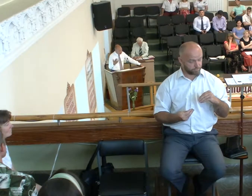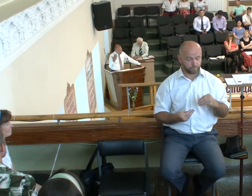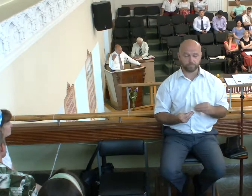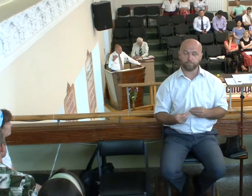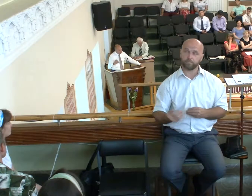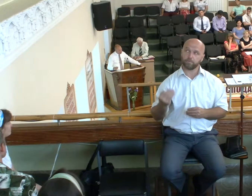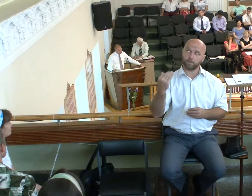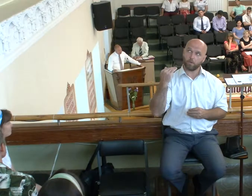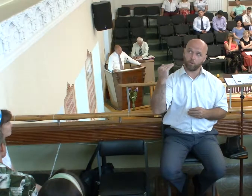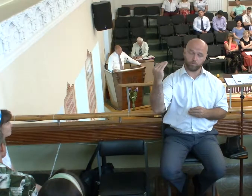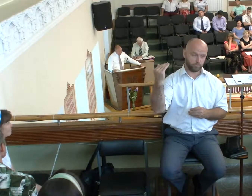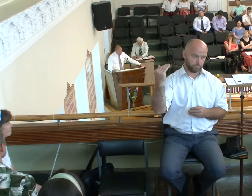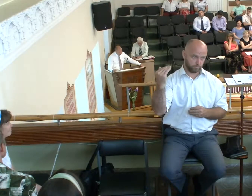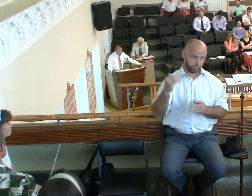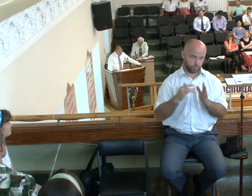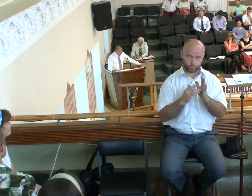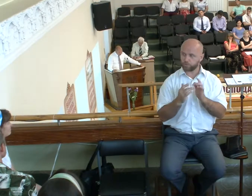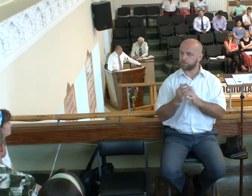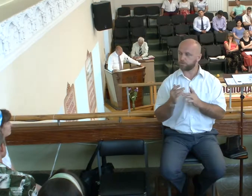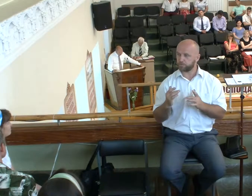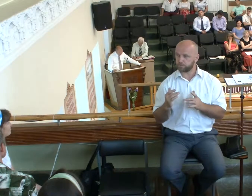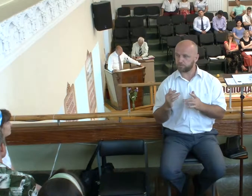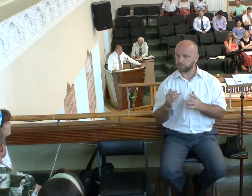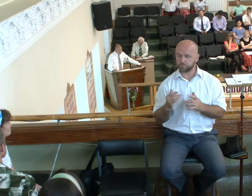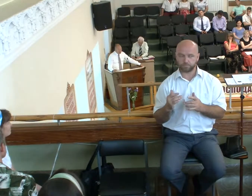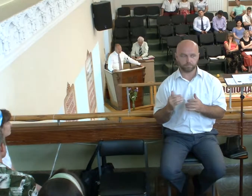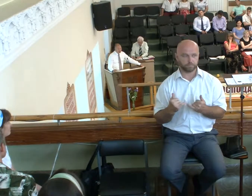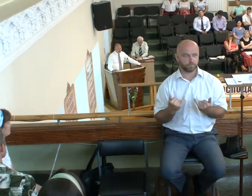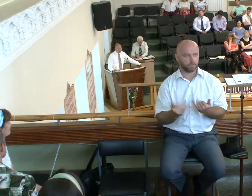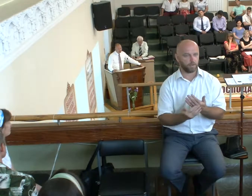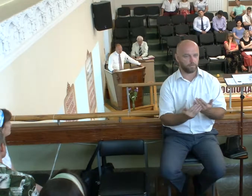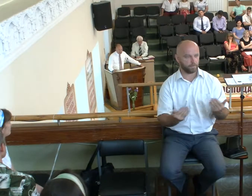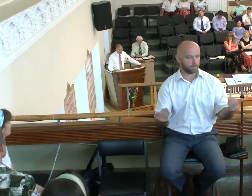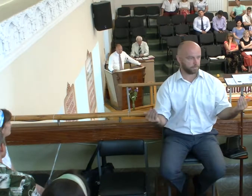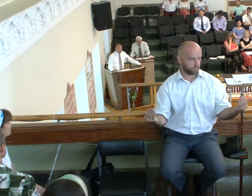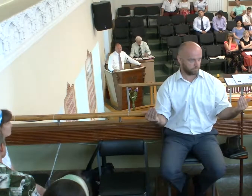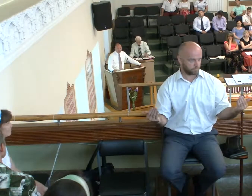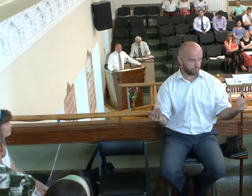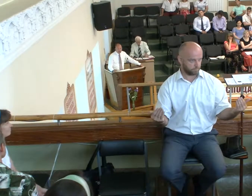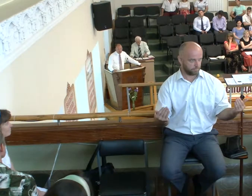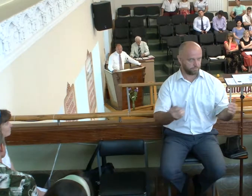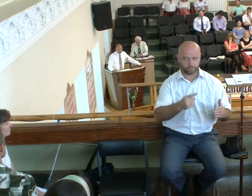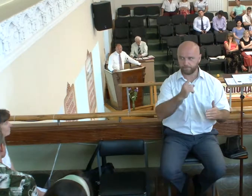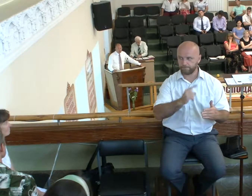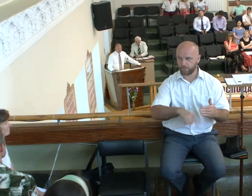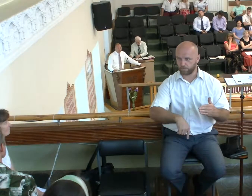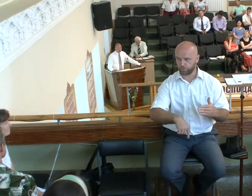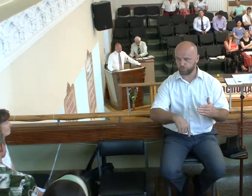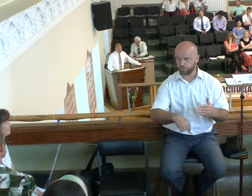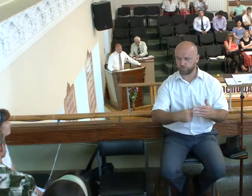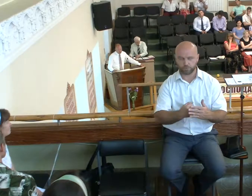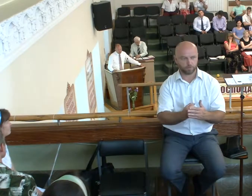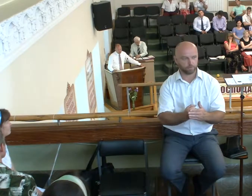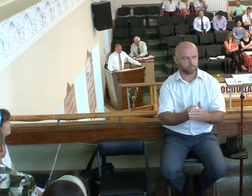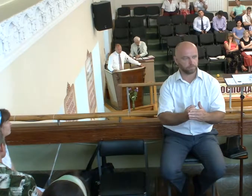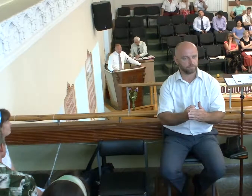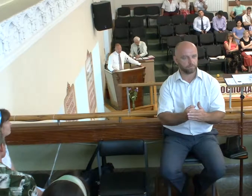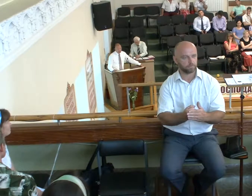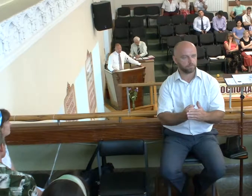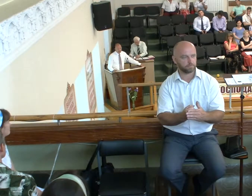Петр, подводя итог вышесказанному, говорит не так. Христос для вас,